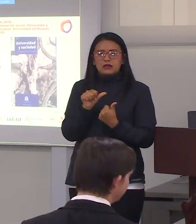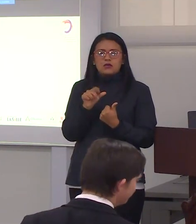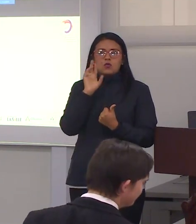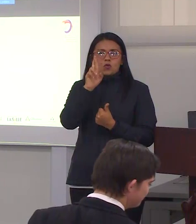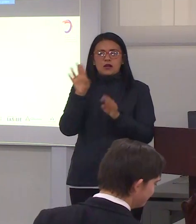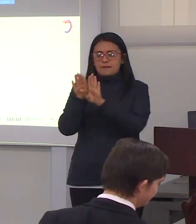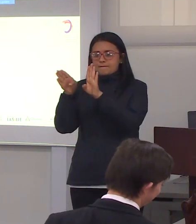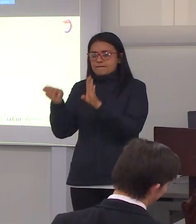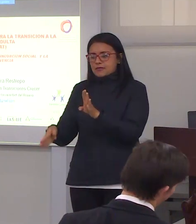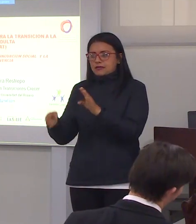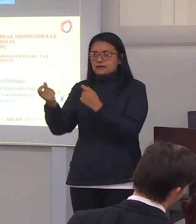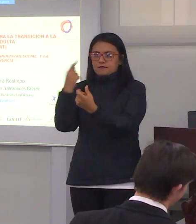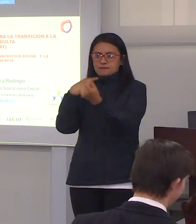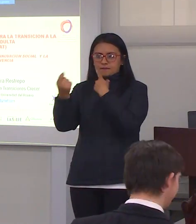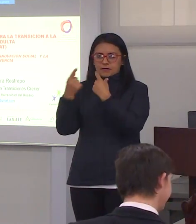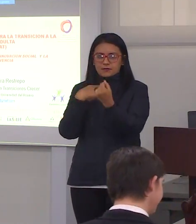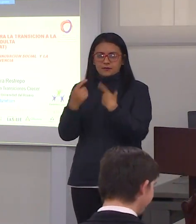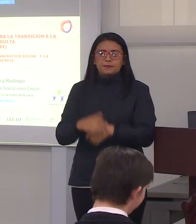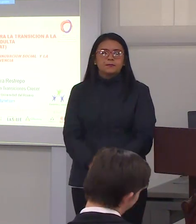mesa de preguntas.